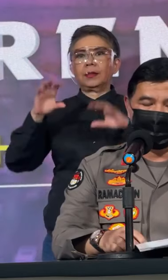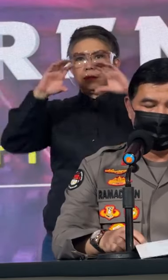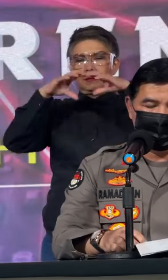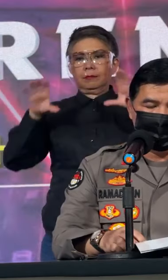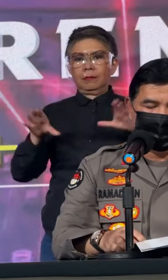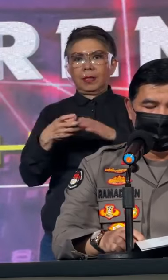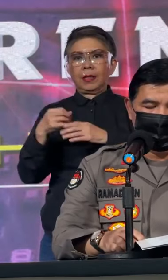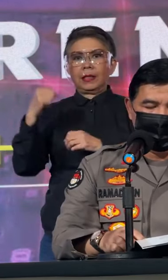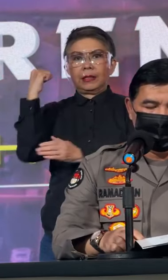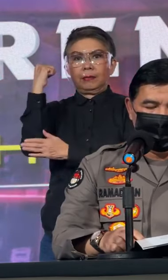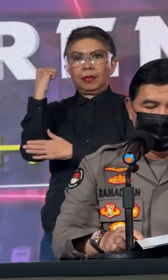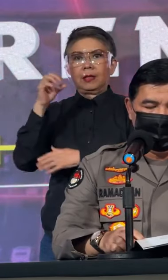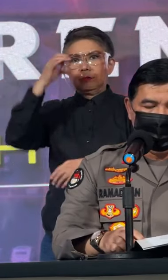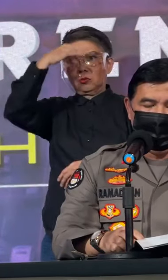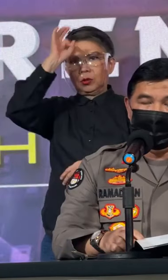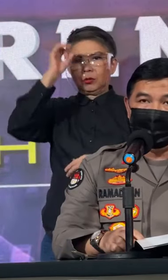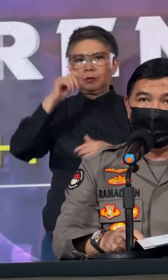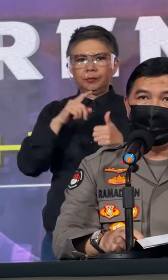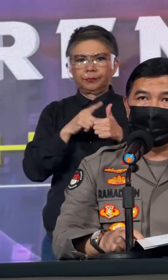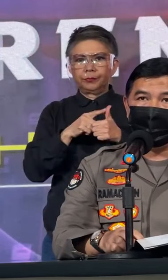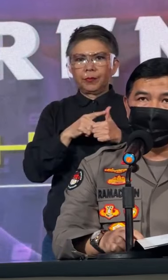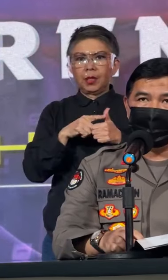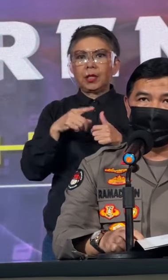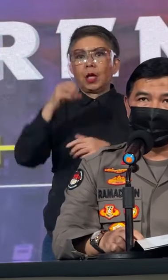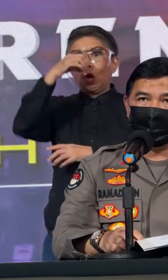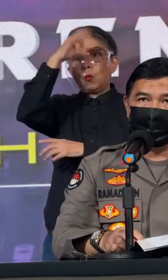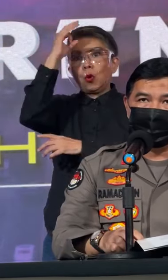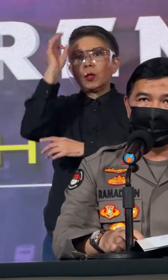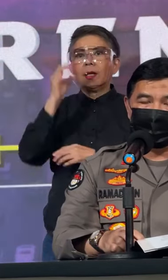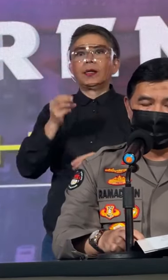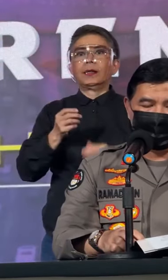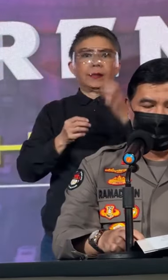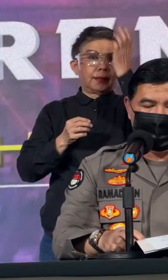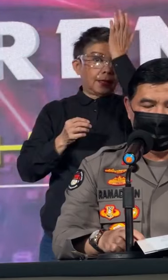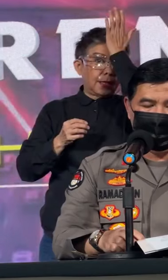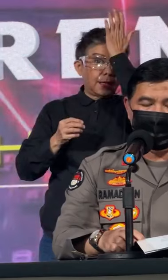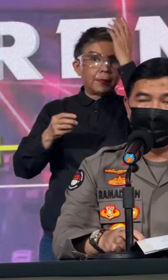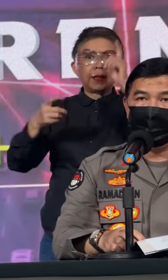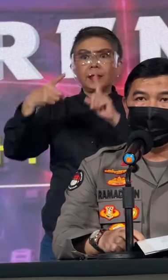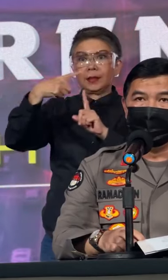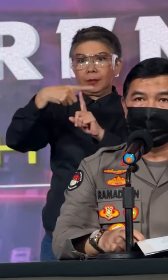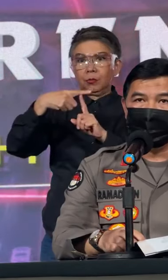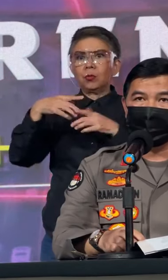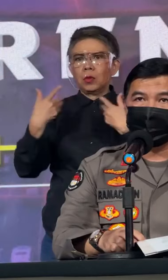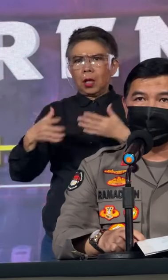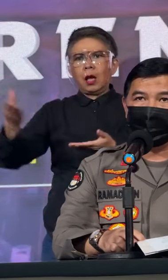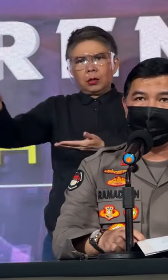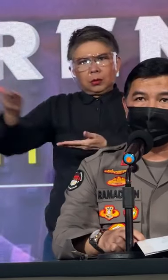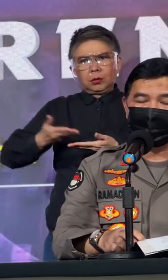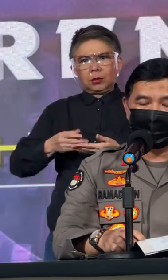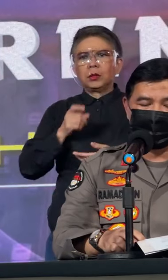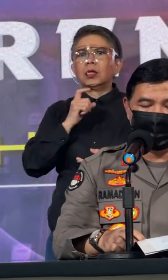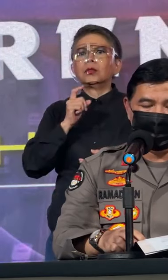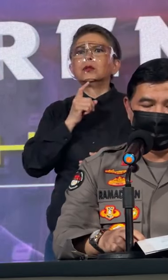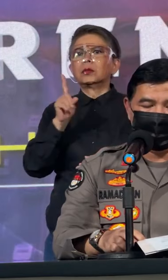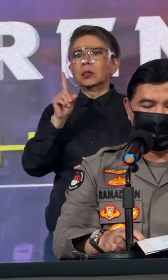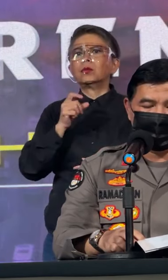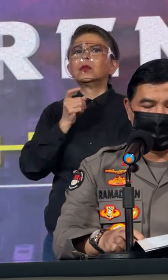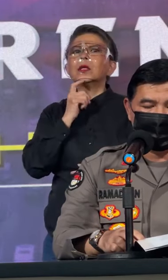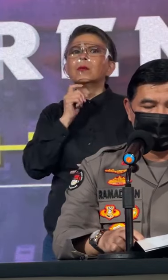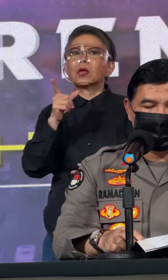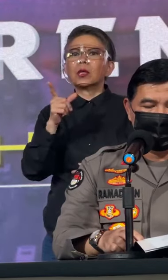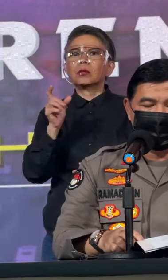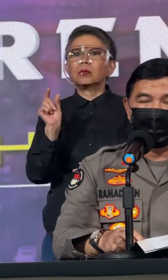Polri, di Polda Kalimantan Timur juga telah menerima 1 laporan polisi,